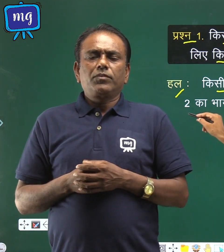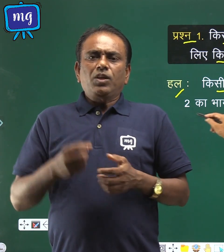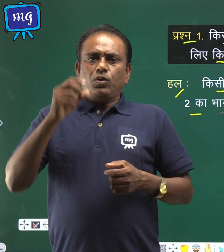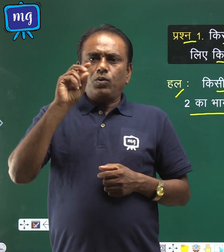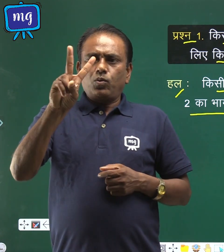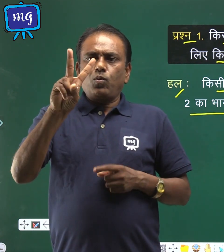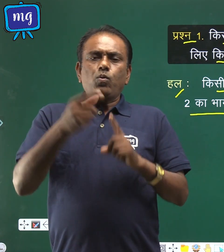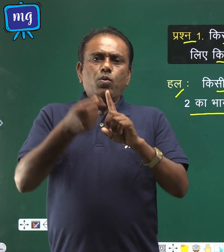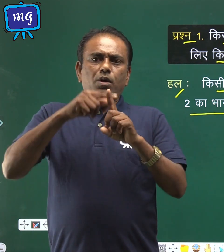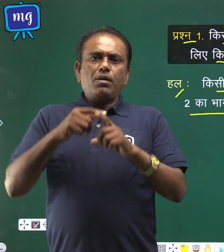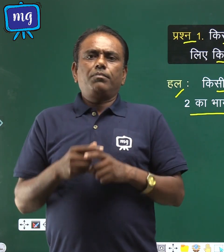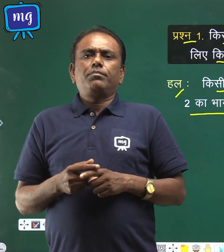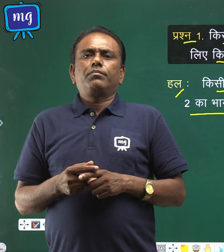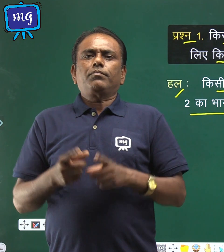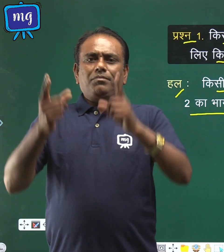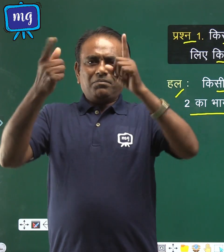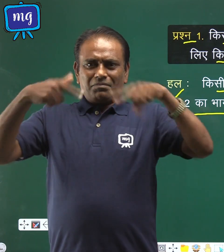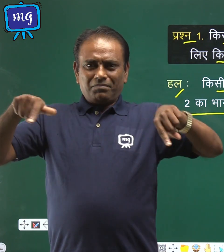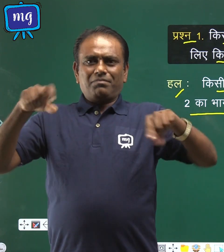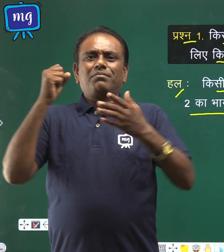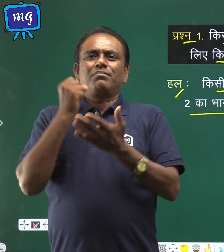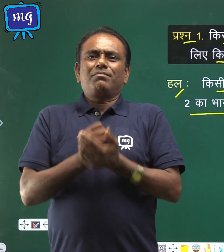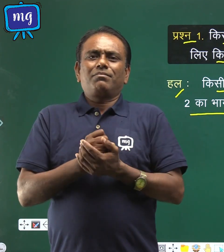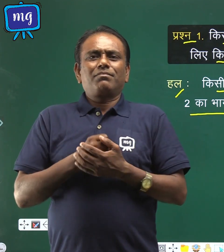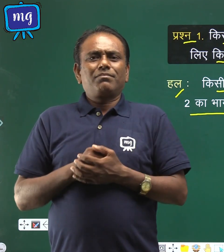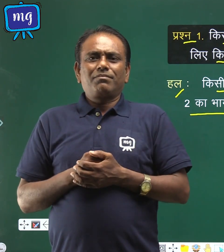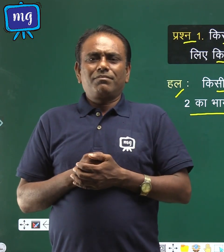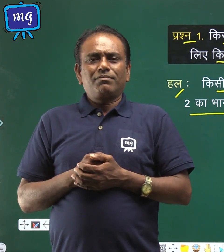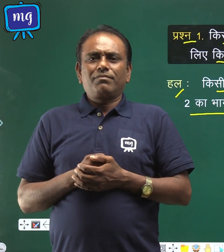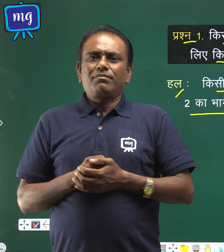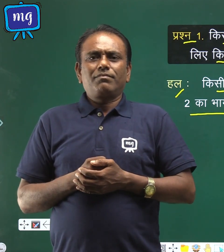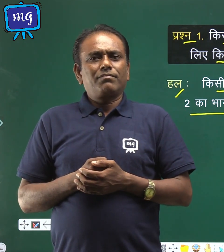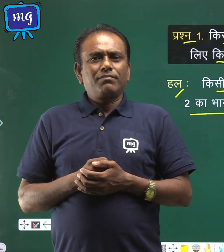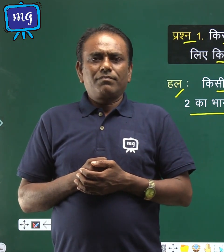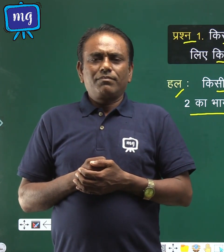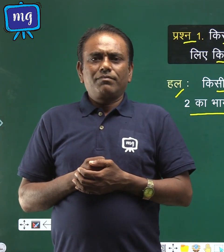2 का भाग लगाना होता है।